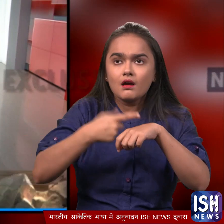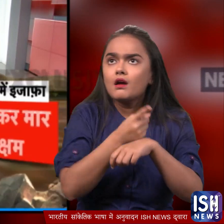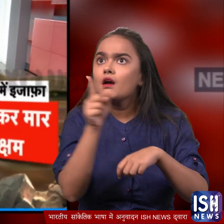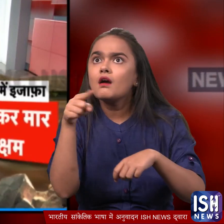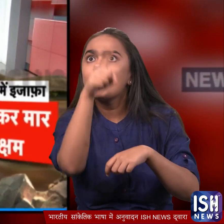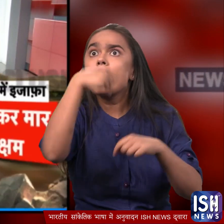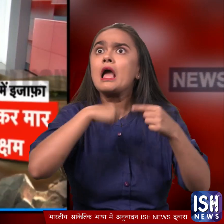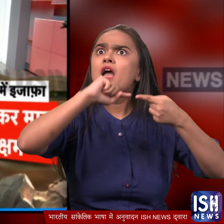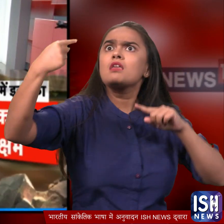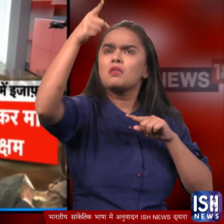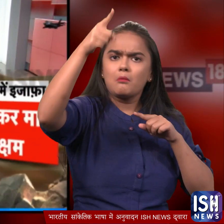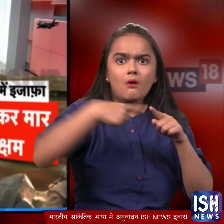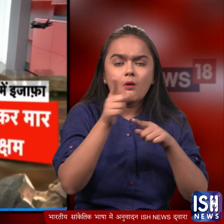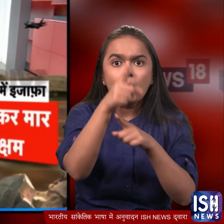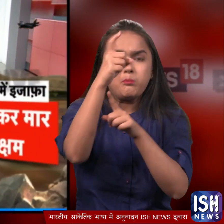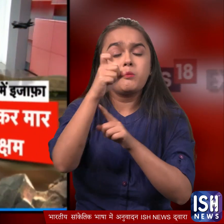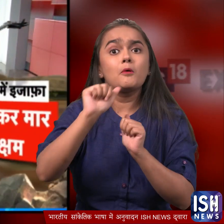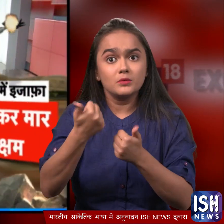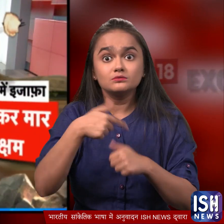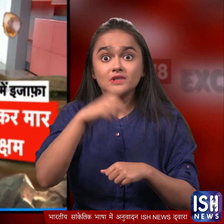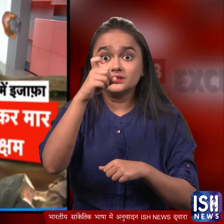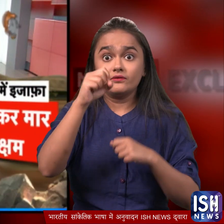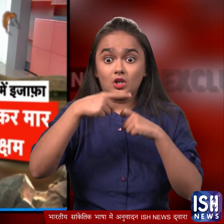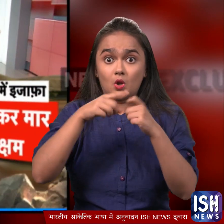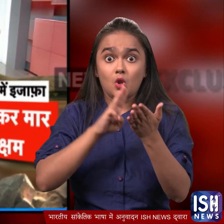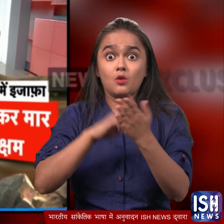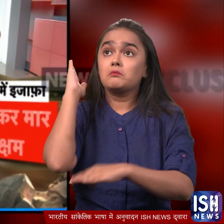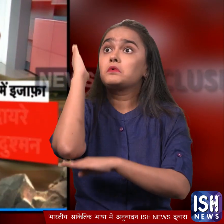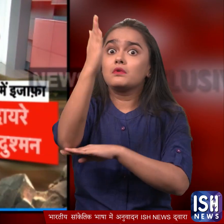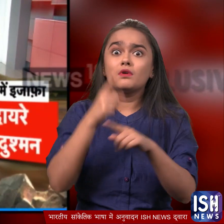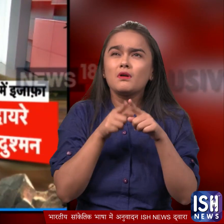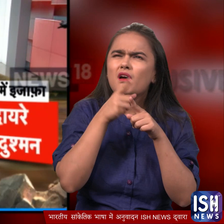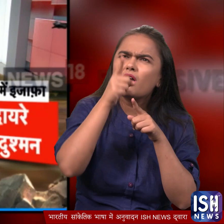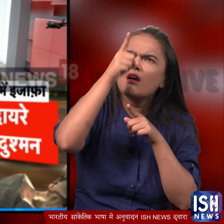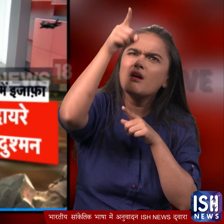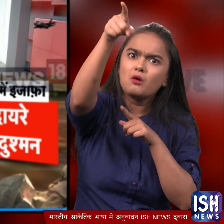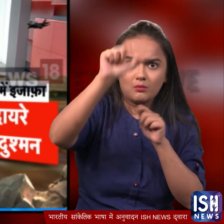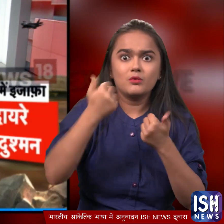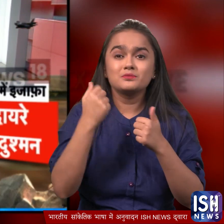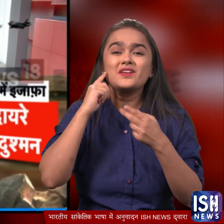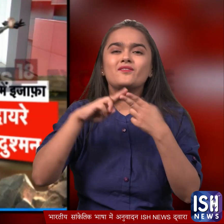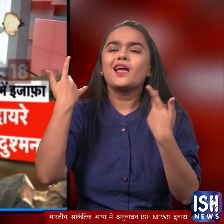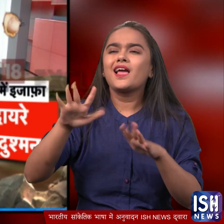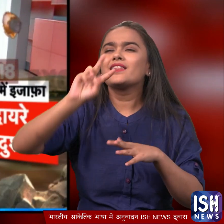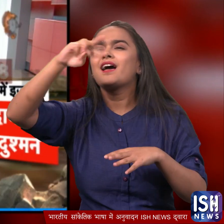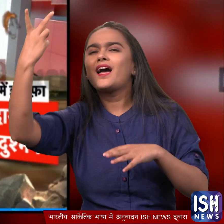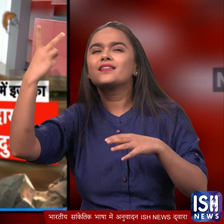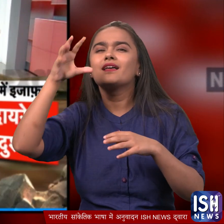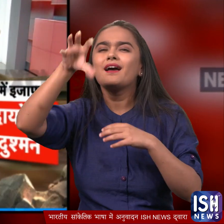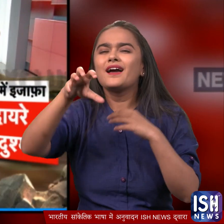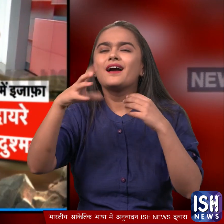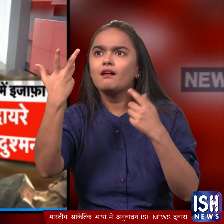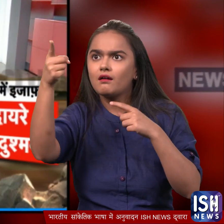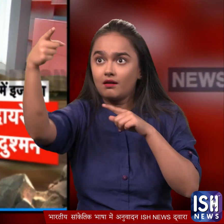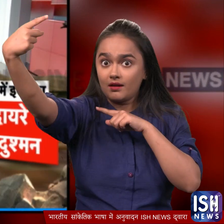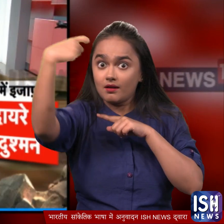सेंसर लगा है जिसकी मदद से दुश्मन को ढूंढकर उसे खत्म किया जा सकता है। इस मिसाइल सिस्टम की रेंज 70 किलोमीटर तक है, यानी कि जो भी